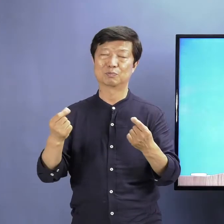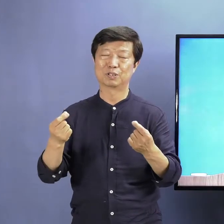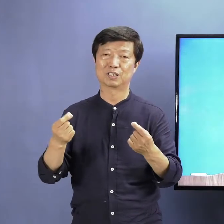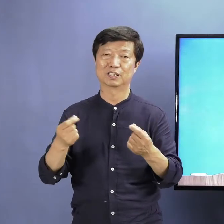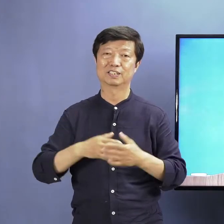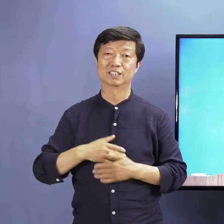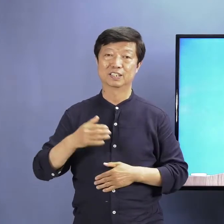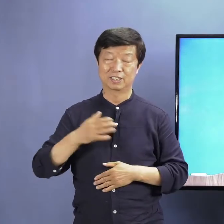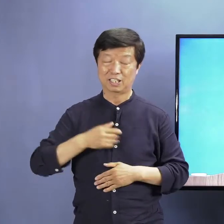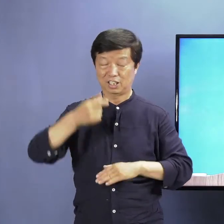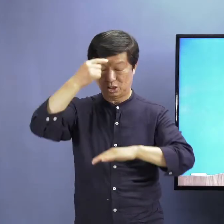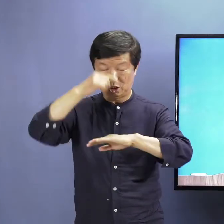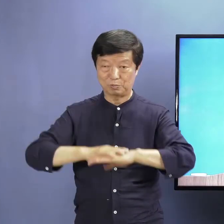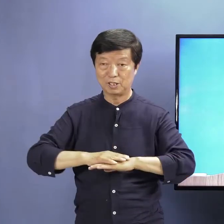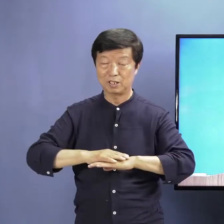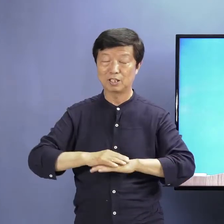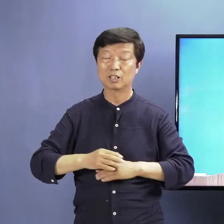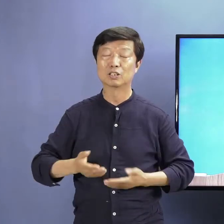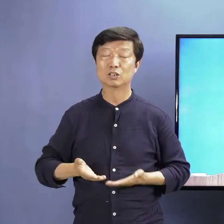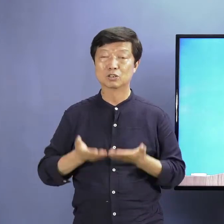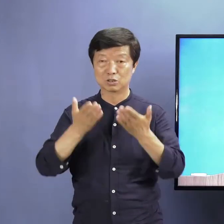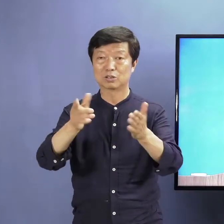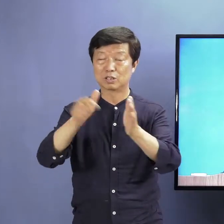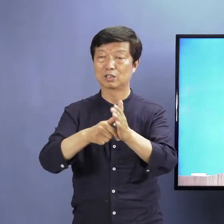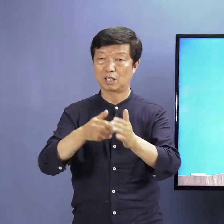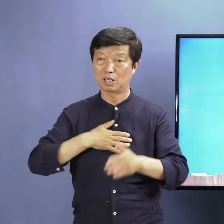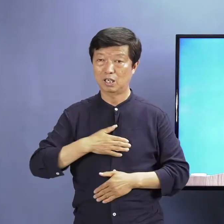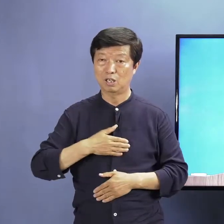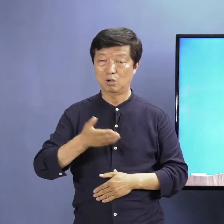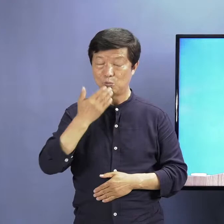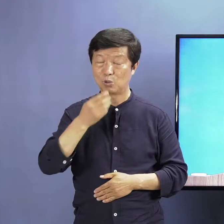갔는데 아무것도 먹은 기억이 없어.